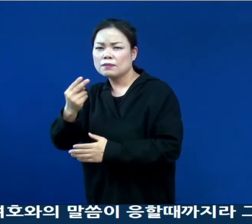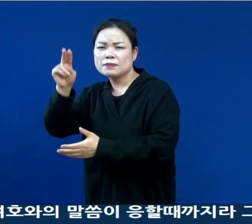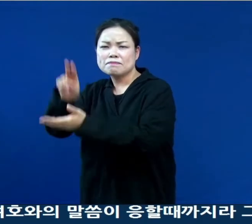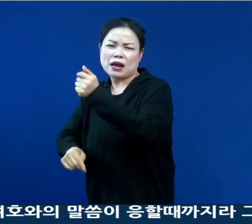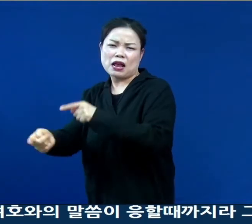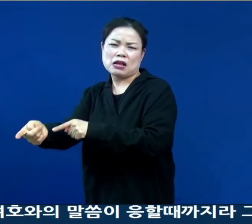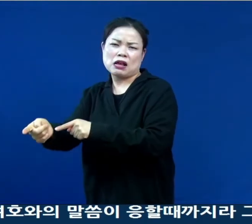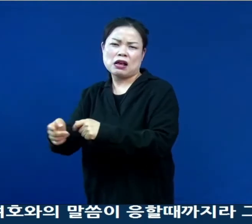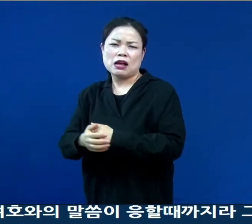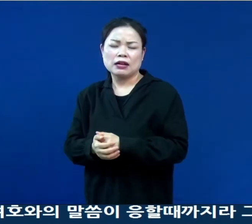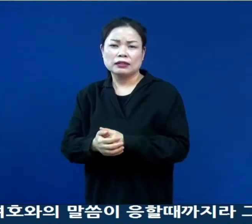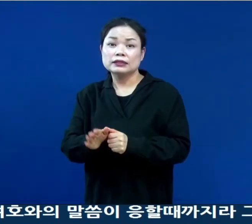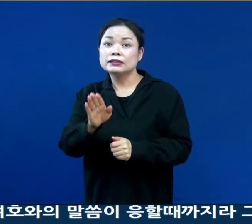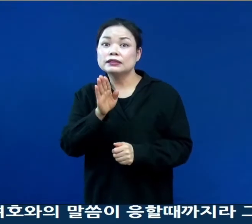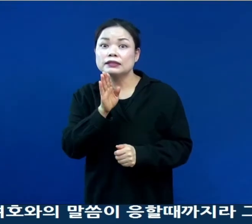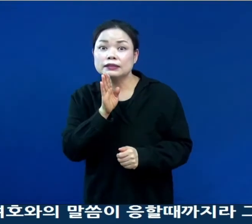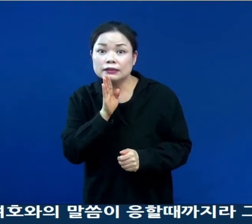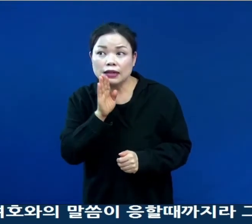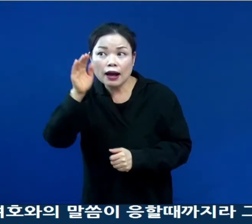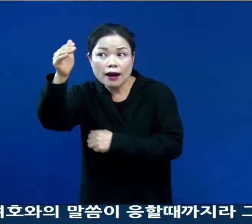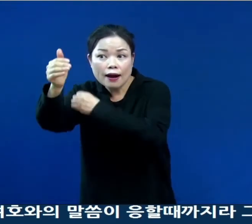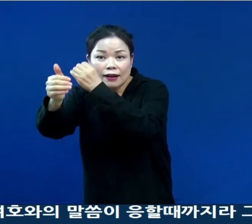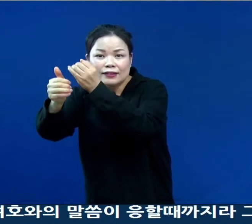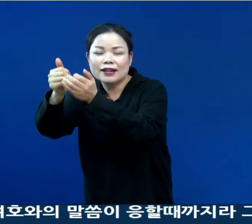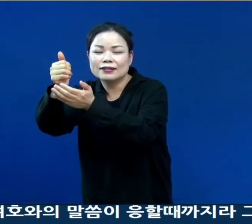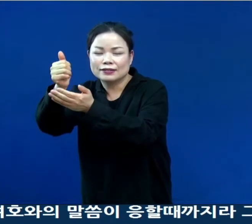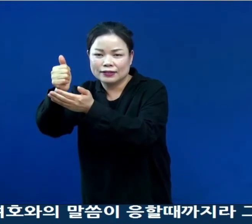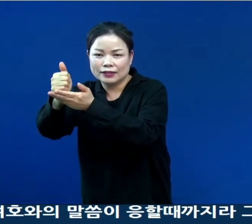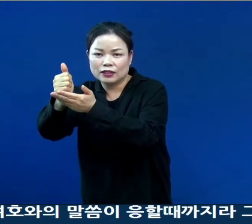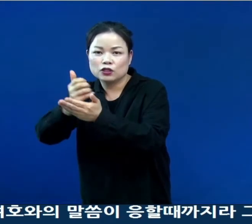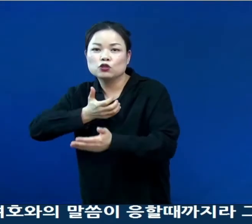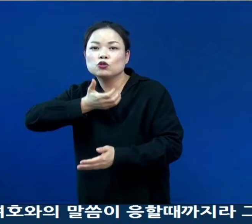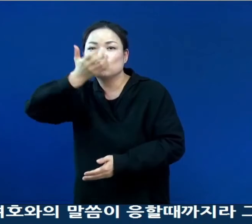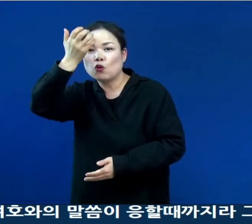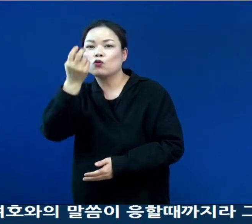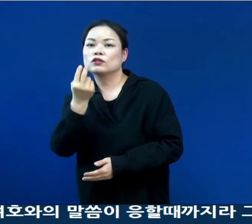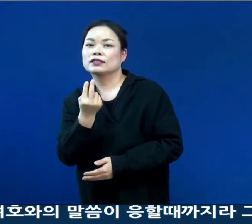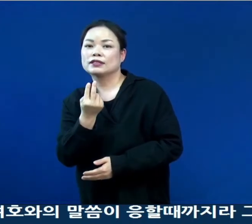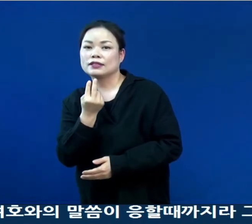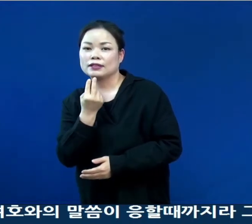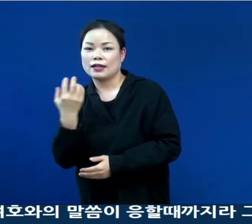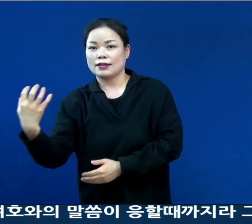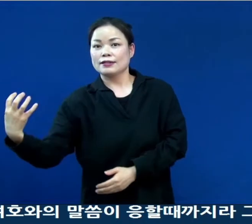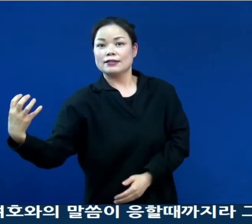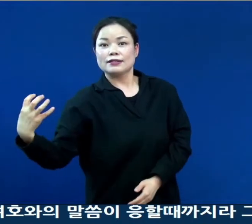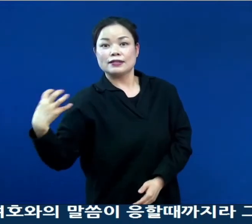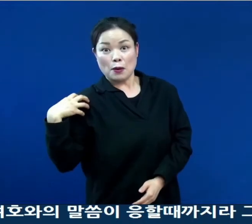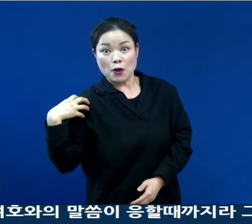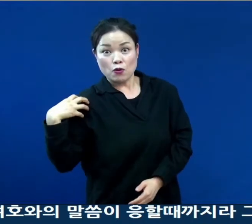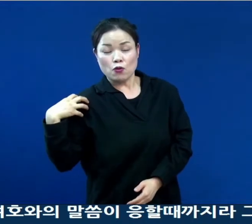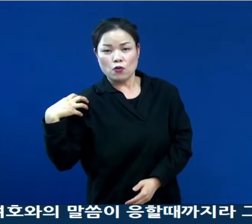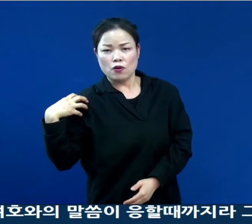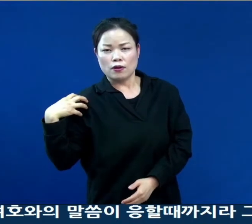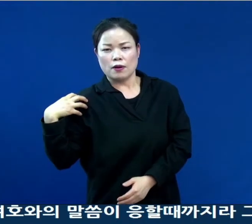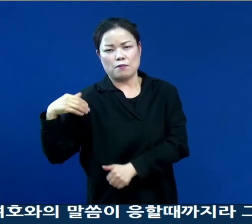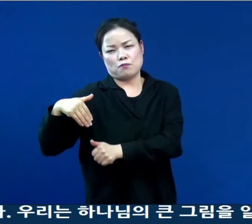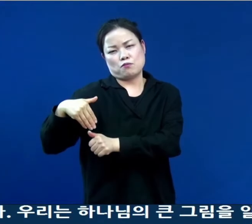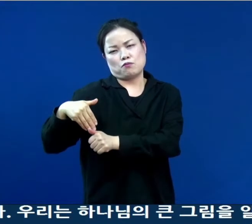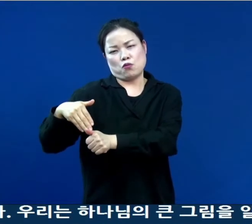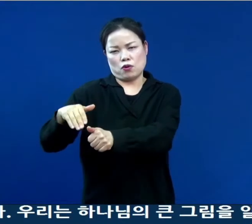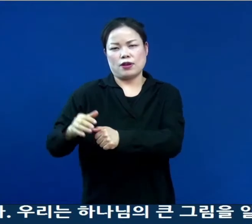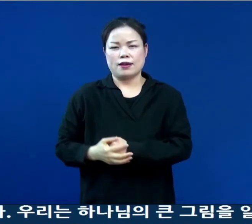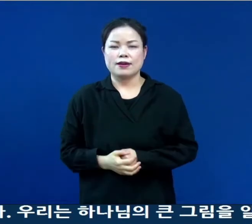팔아버렸습니다. 그러나 실제는 하나님께서 요셉에게 사명을 지어서 파견한